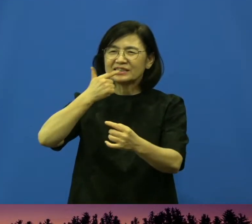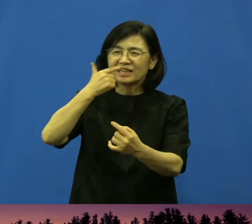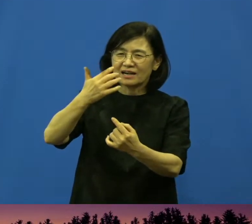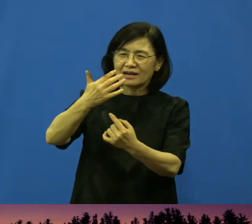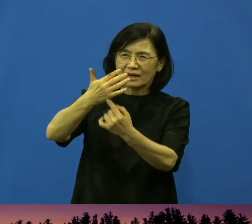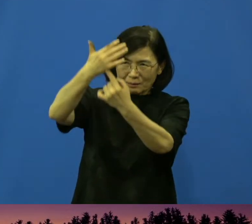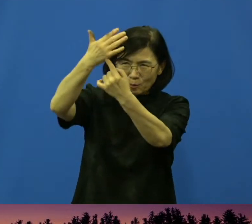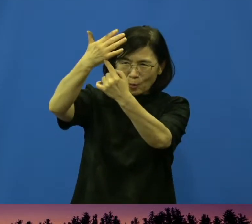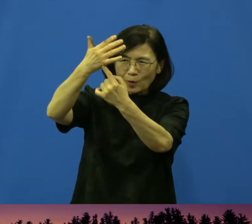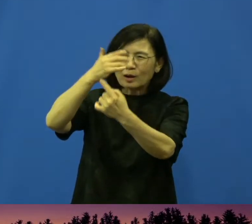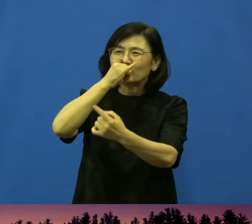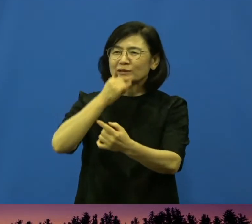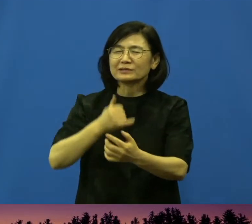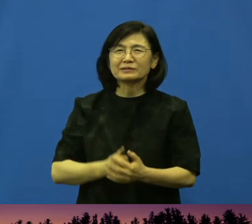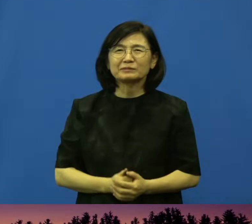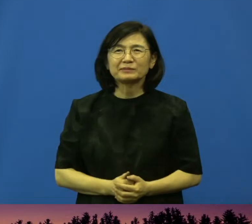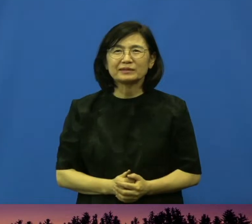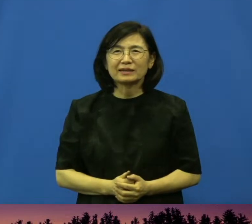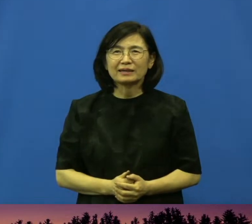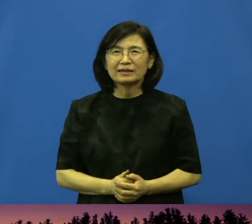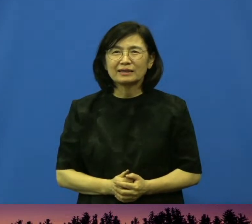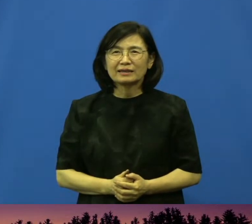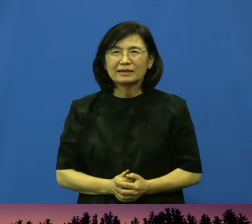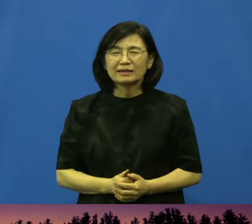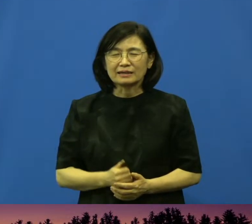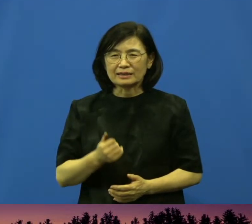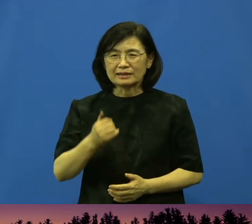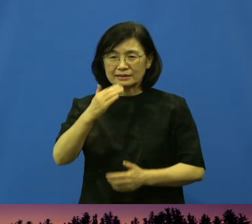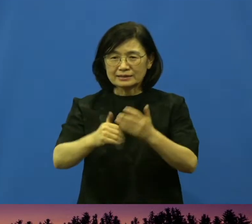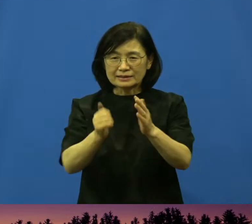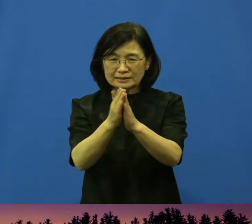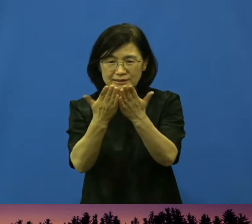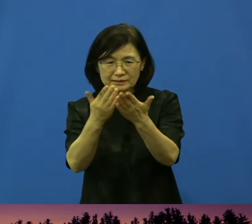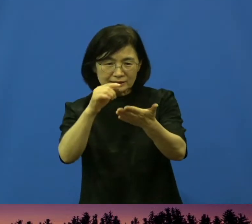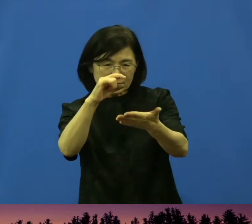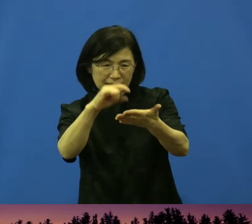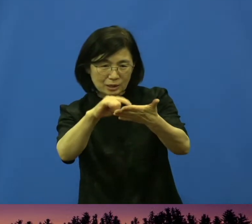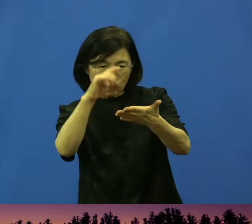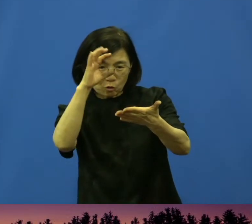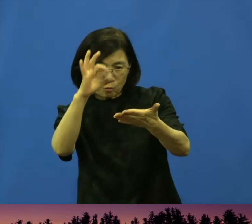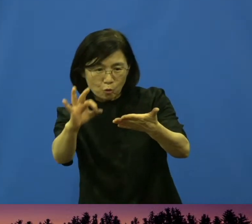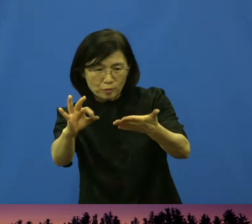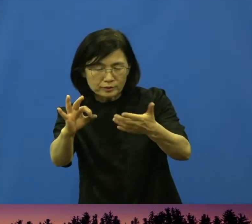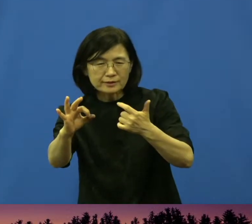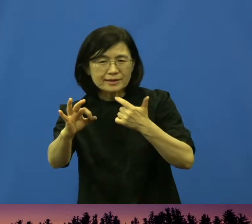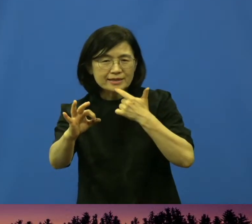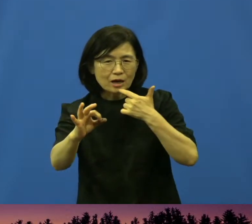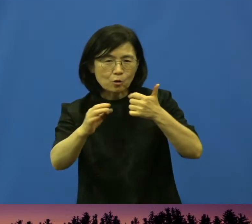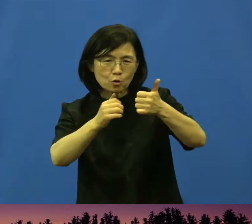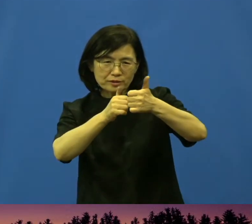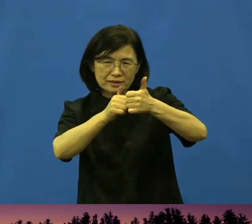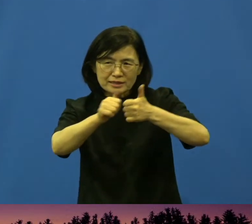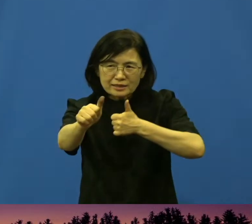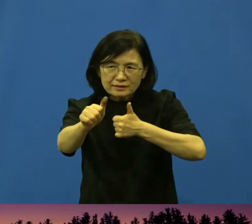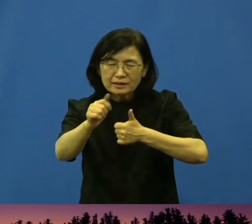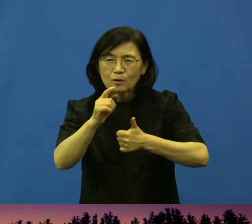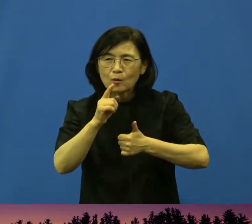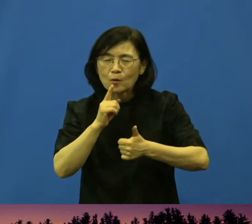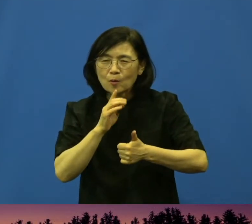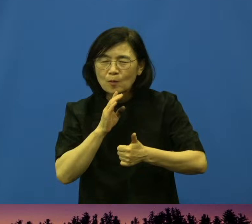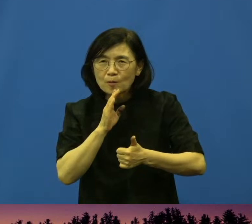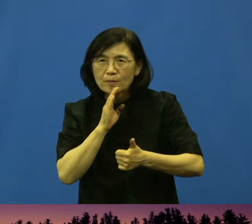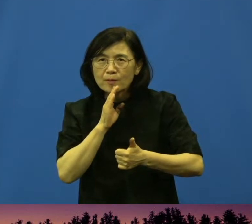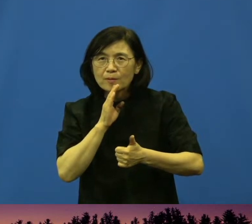이것을 성경은 표현하기를 이겼다고 표현을 해요. 그러니까 하나님에게 완전히